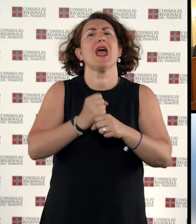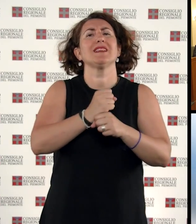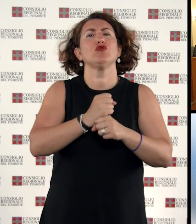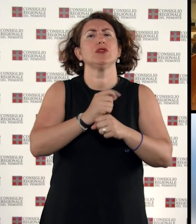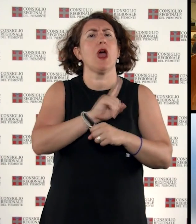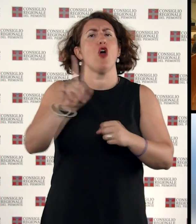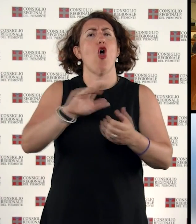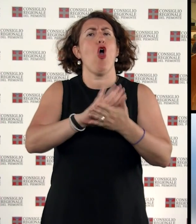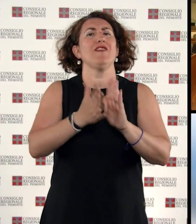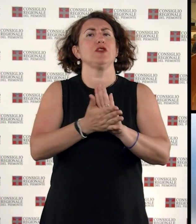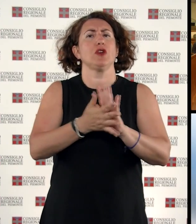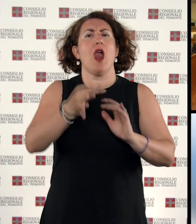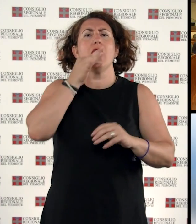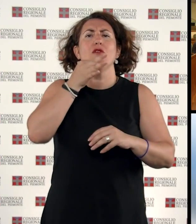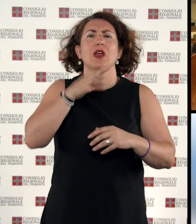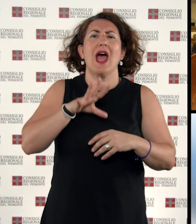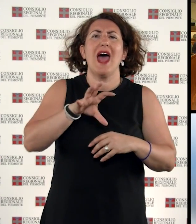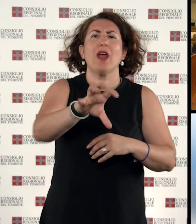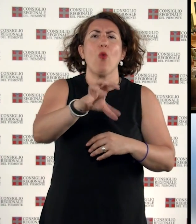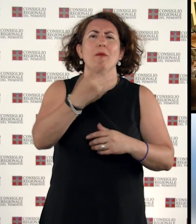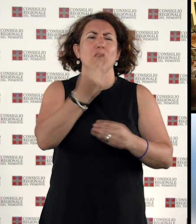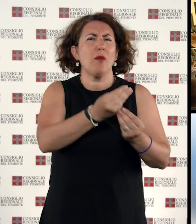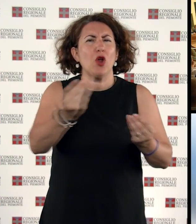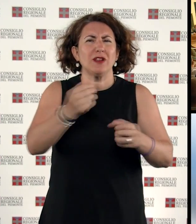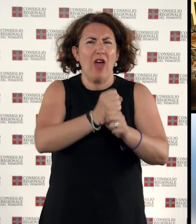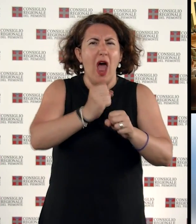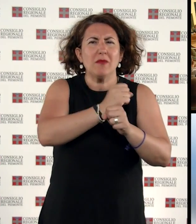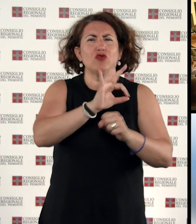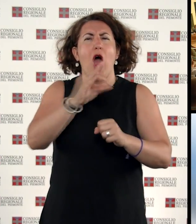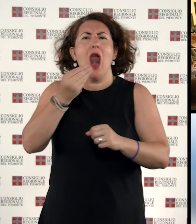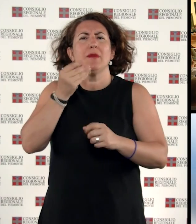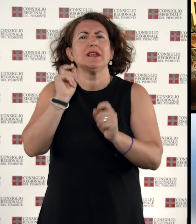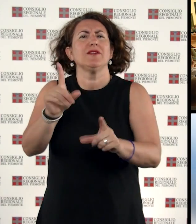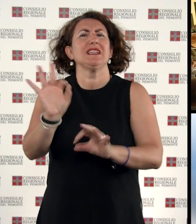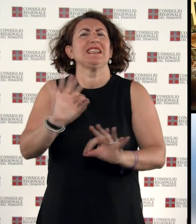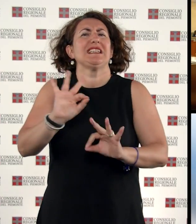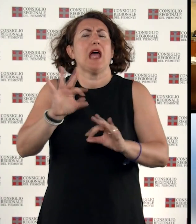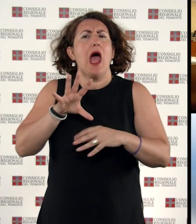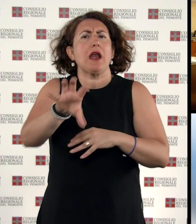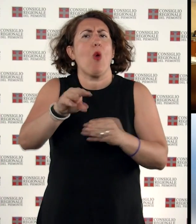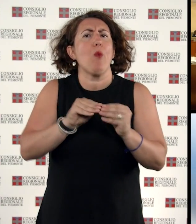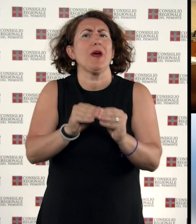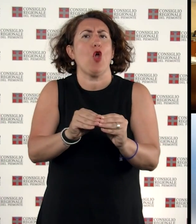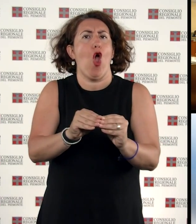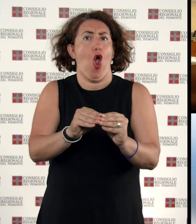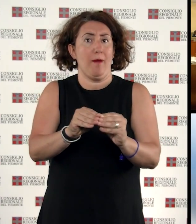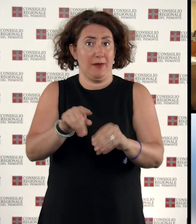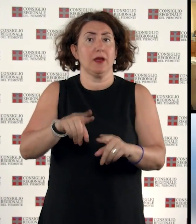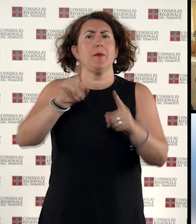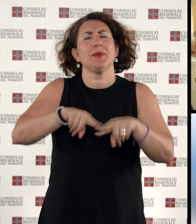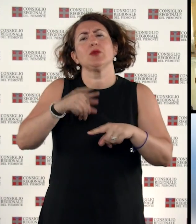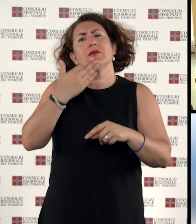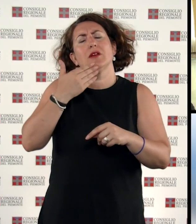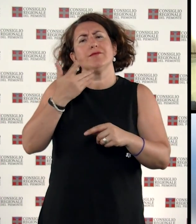di prodotti farmaceutici e alimentari invenduti. Nel pomeriggio ha svolto una seduta straordinaria sul riordino dei servizi